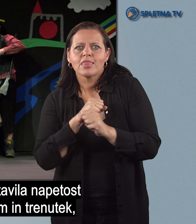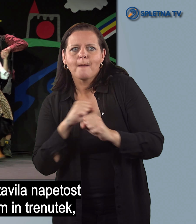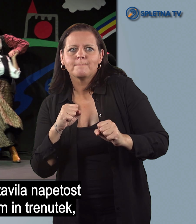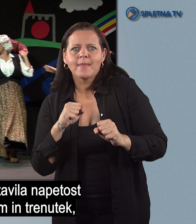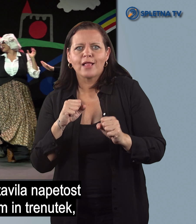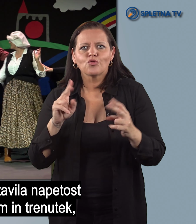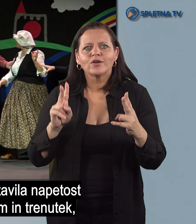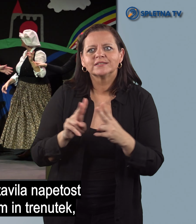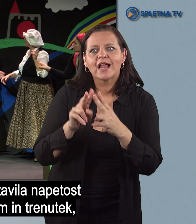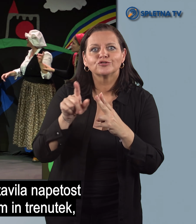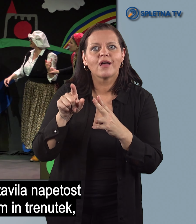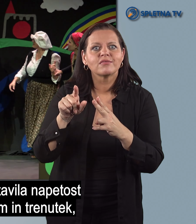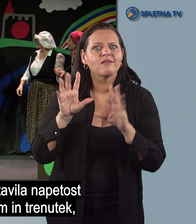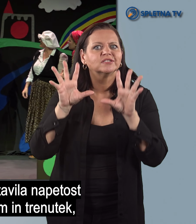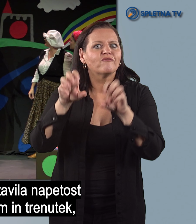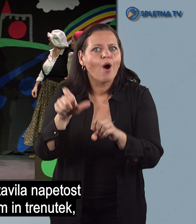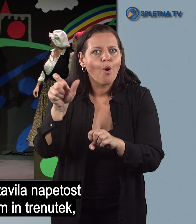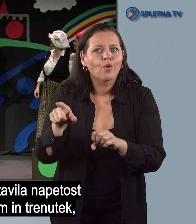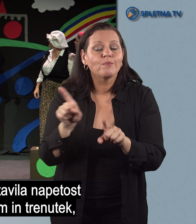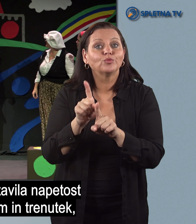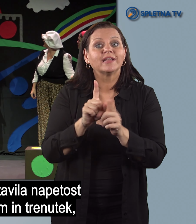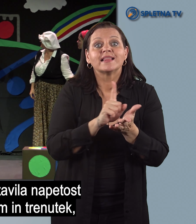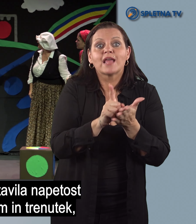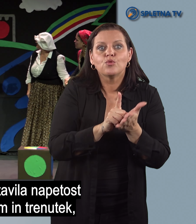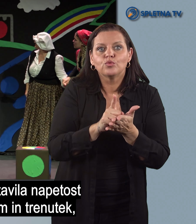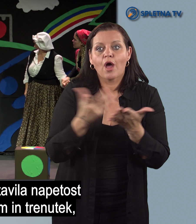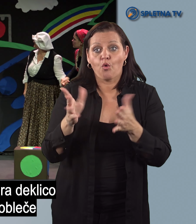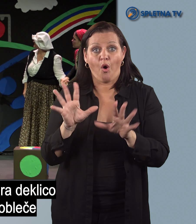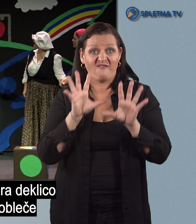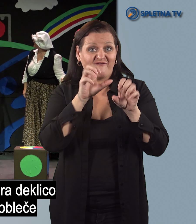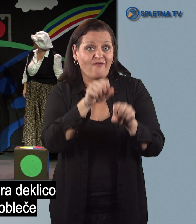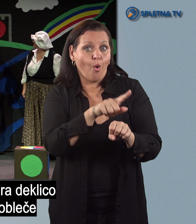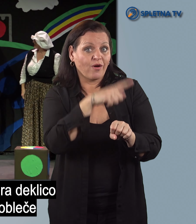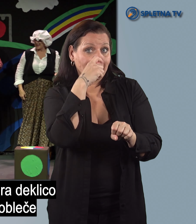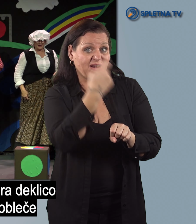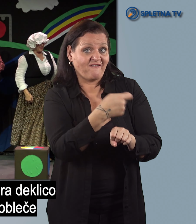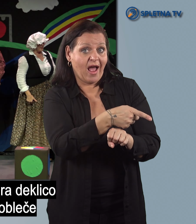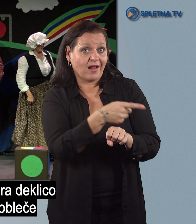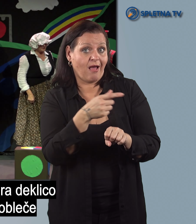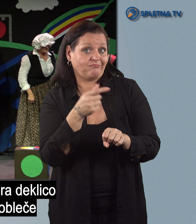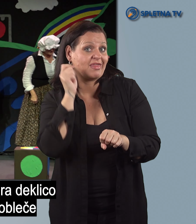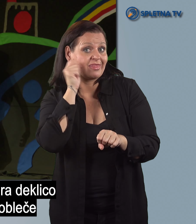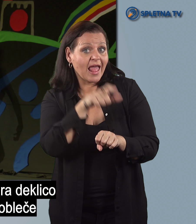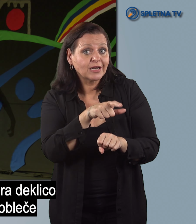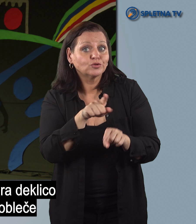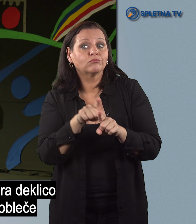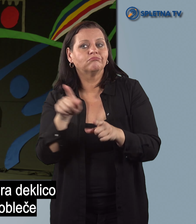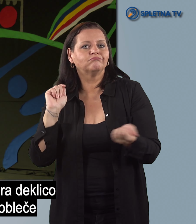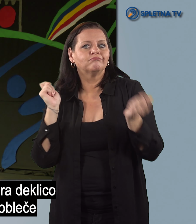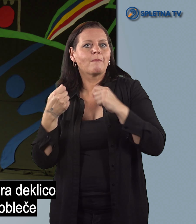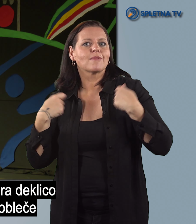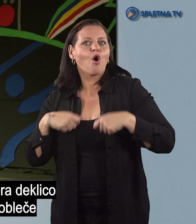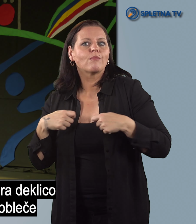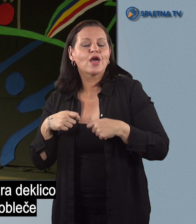in trenutek, ko volk prevara deklico ter se preobleče v babico in ko ju lovec reši iz volčjega